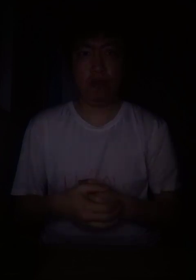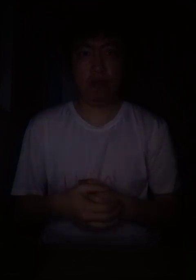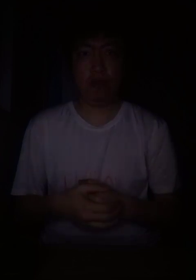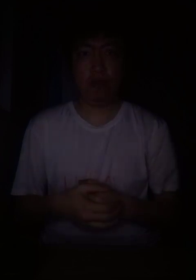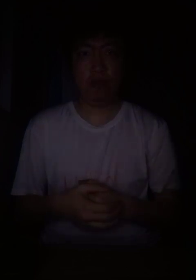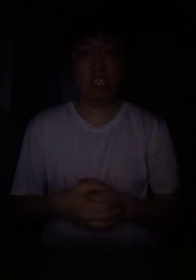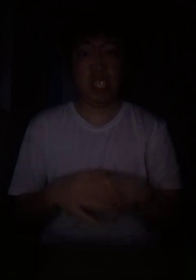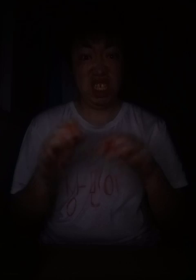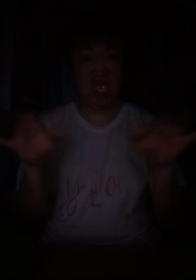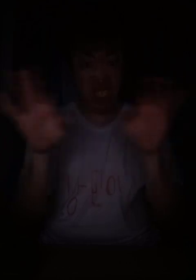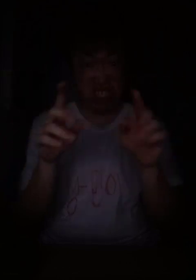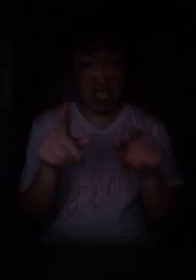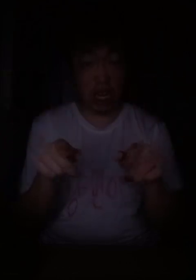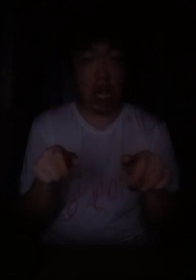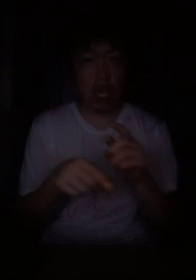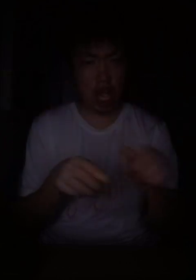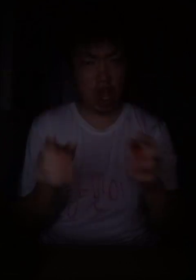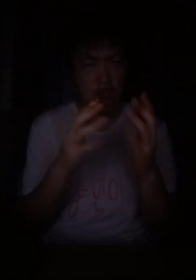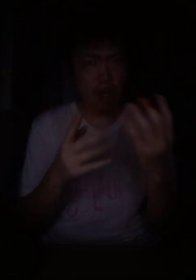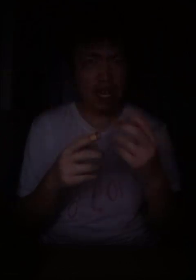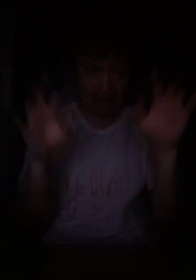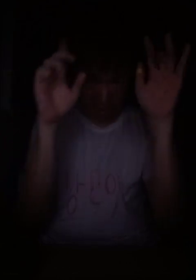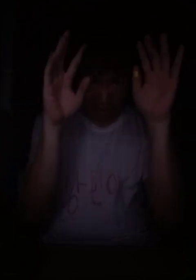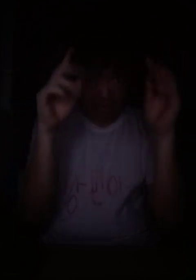링 안에 한 마리의 개가 들어와 있죠.